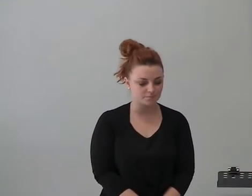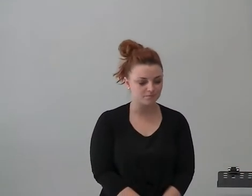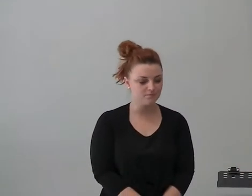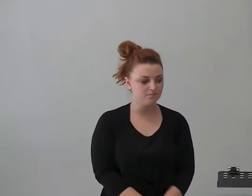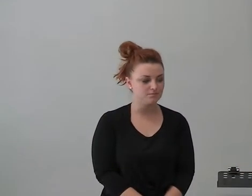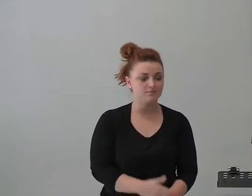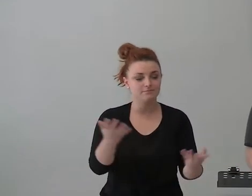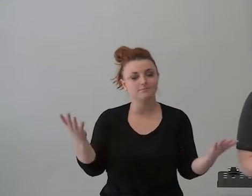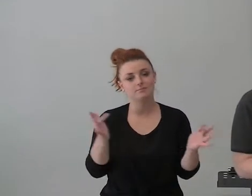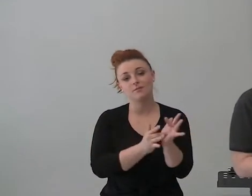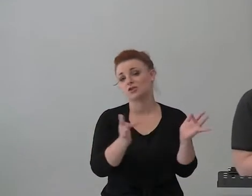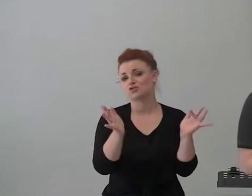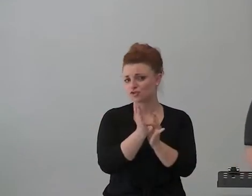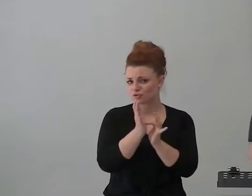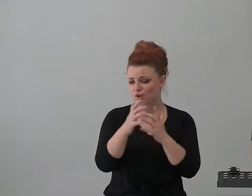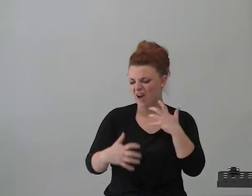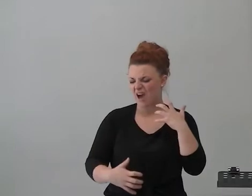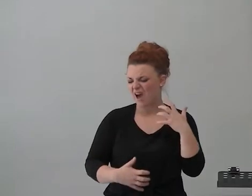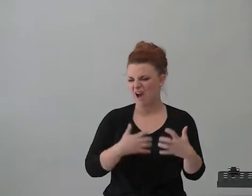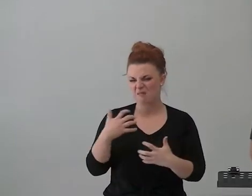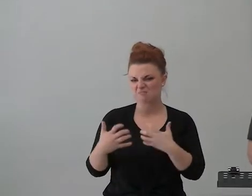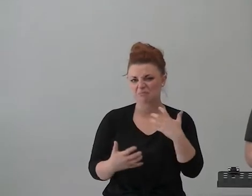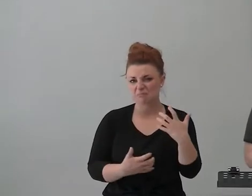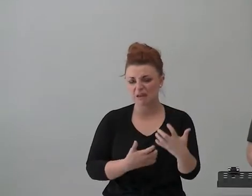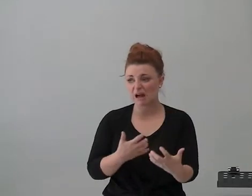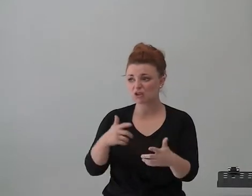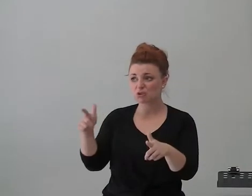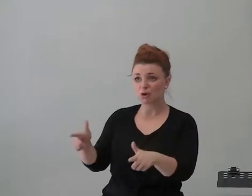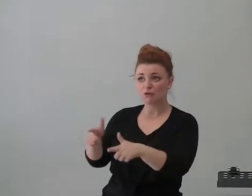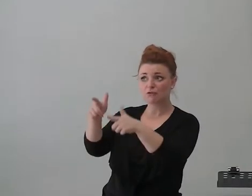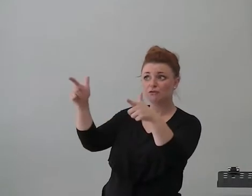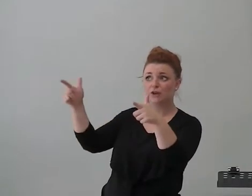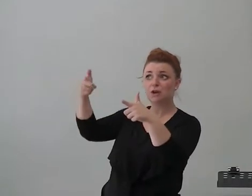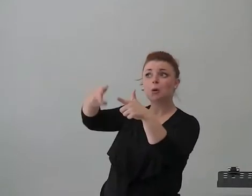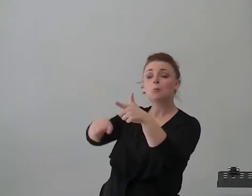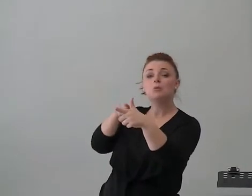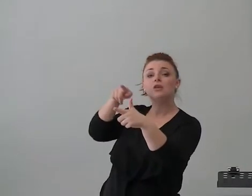Però Gesù non era arrabbiato con un fico che non portava frutto,